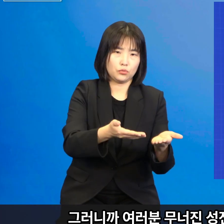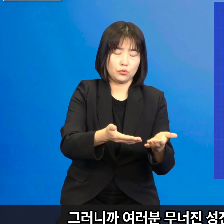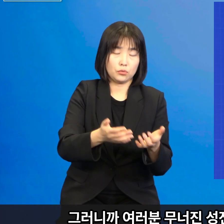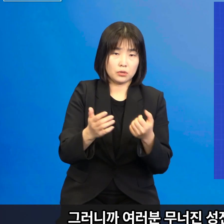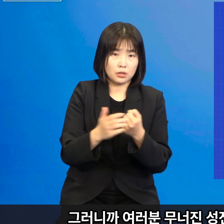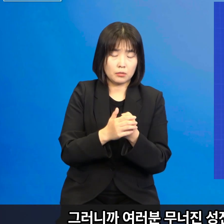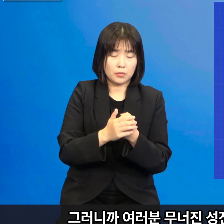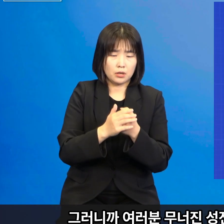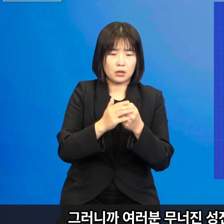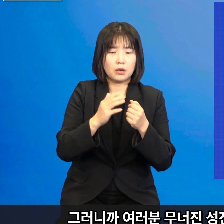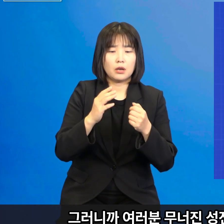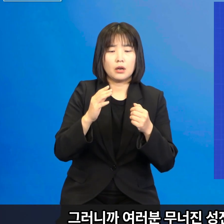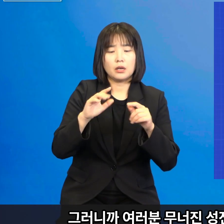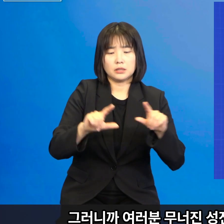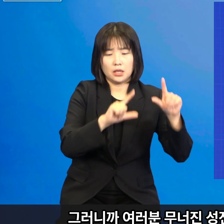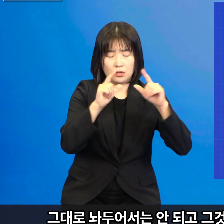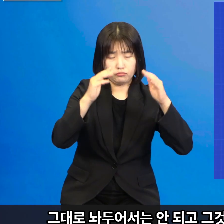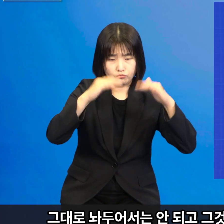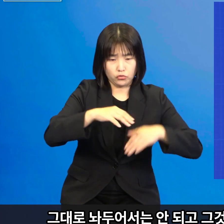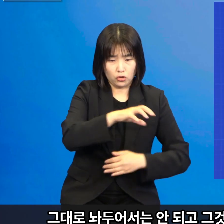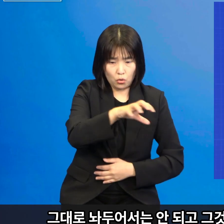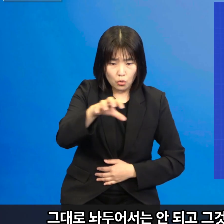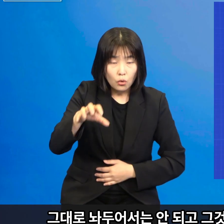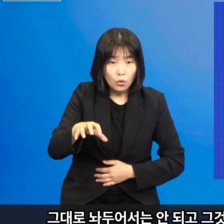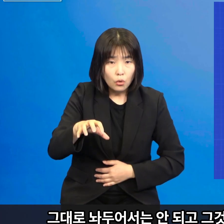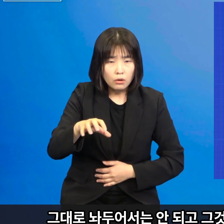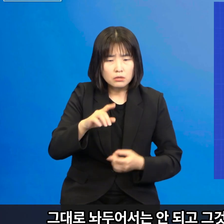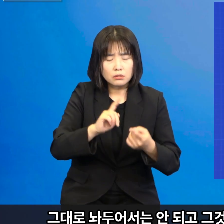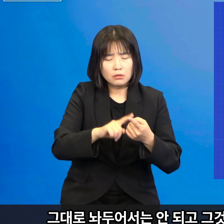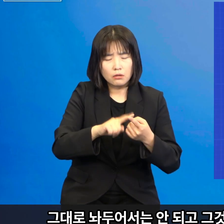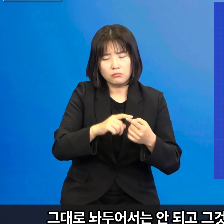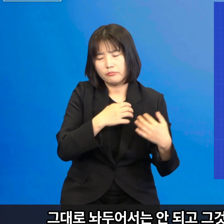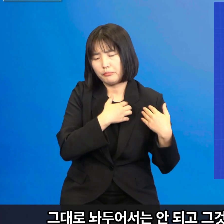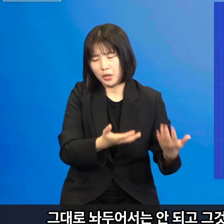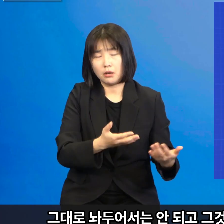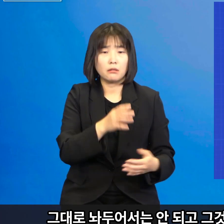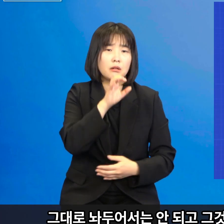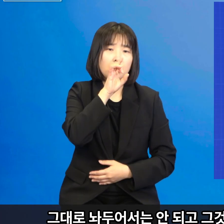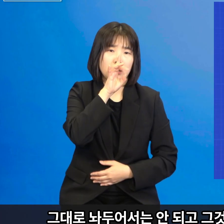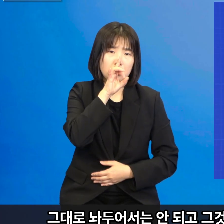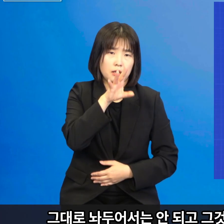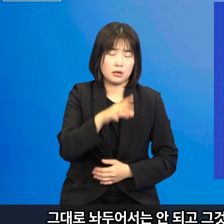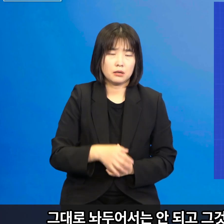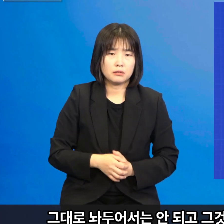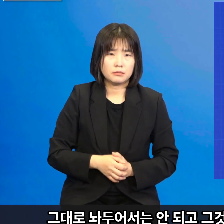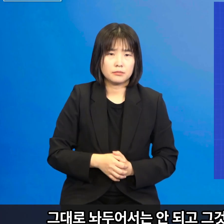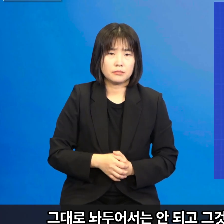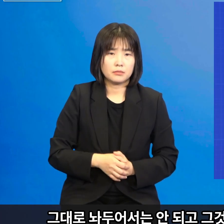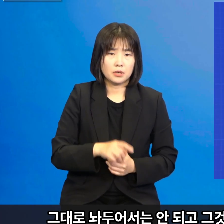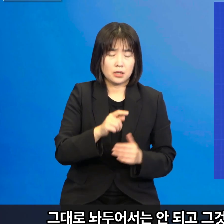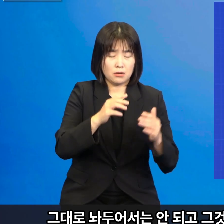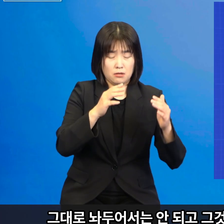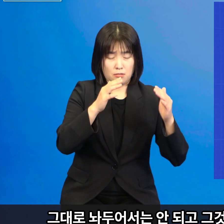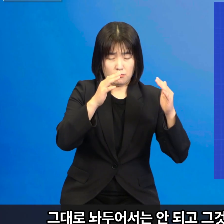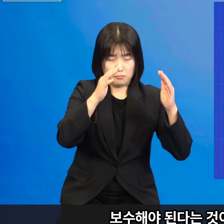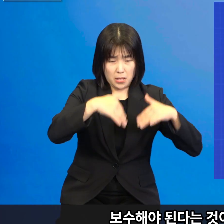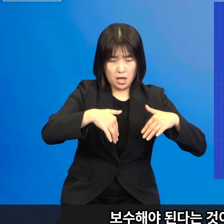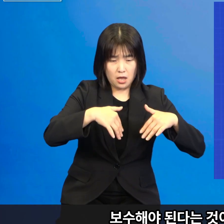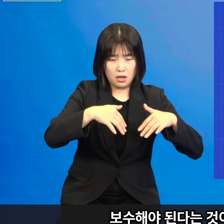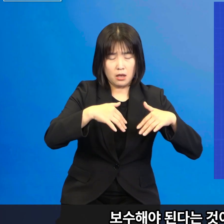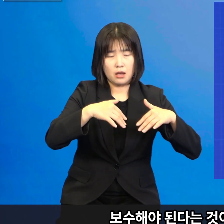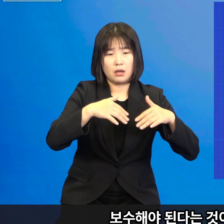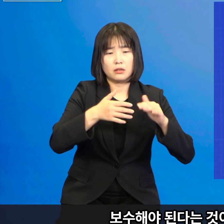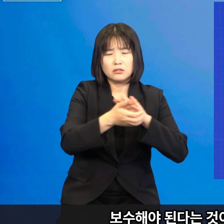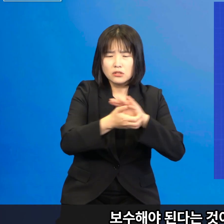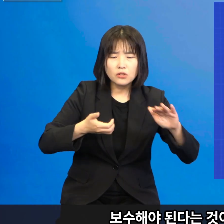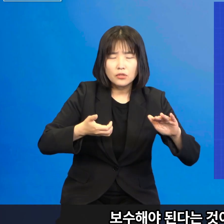성전, 우리의 삶의 무너진 영역을 그대로 나누어서는 안 되고 그것이 터져서 무너져 내리기 이전에